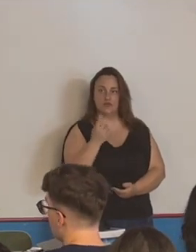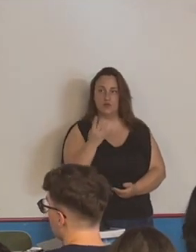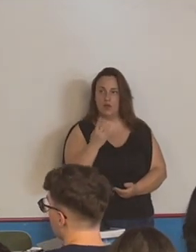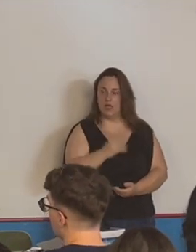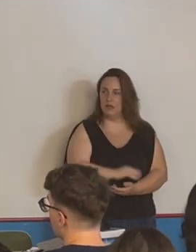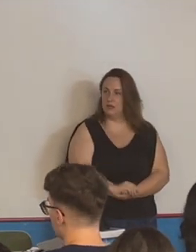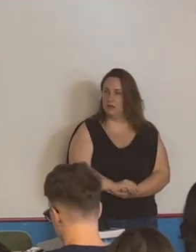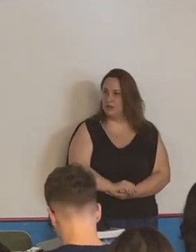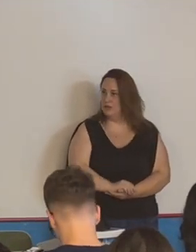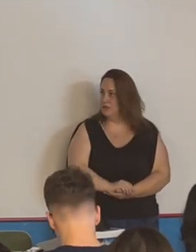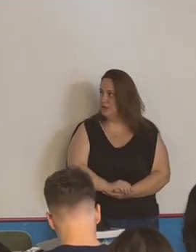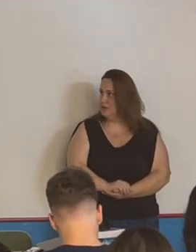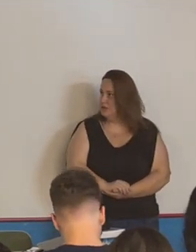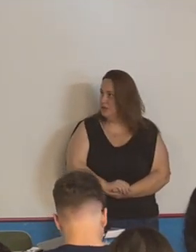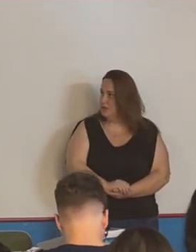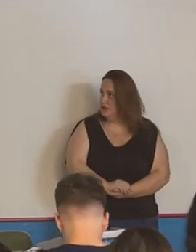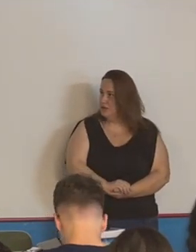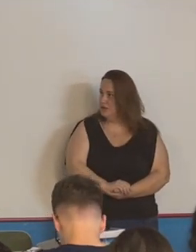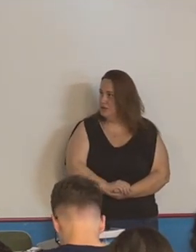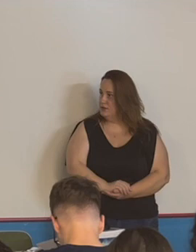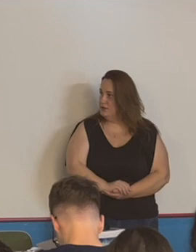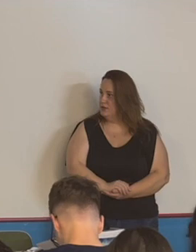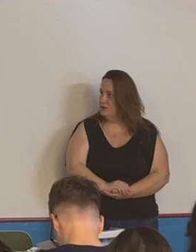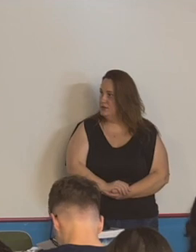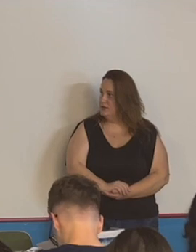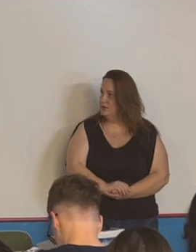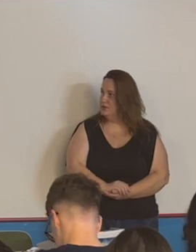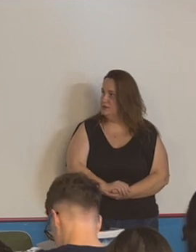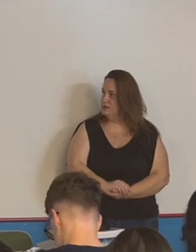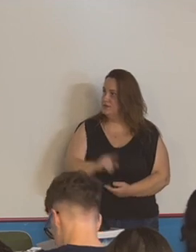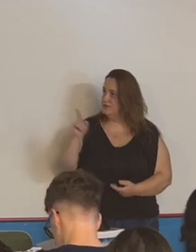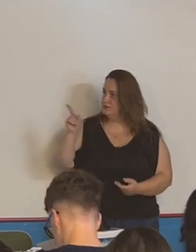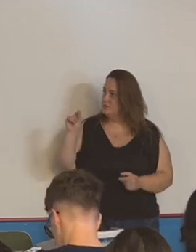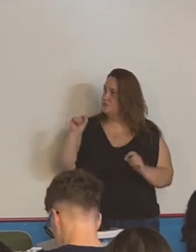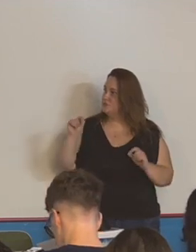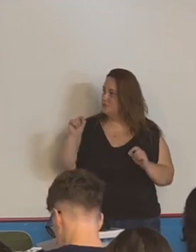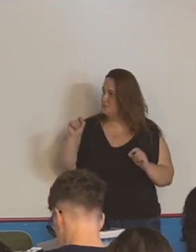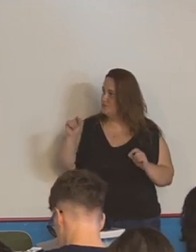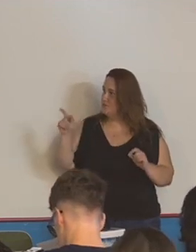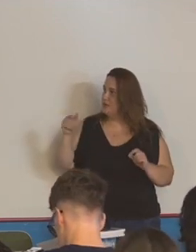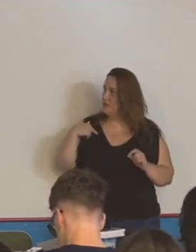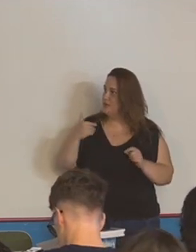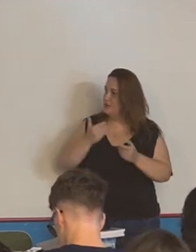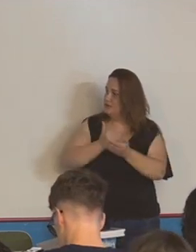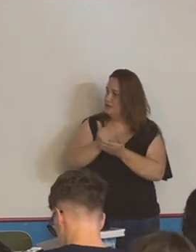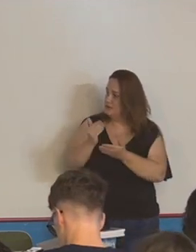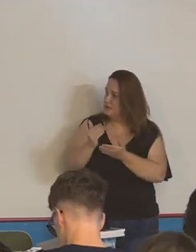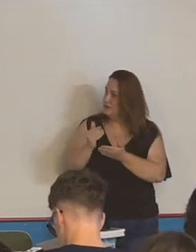124, né? E aí, esse é um... Esse trabalho, como eu, ele foi...